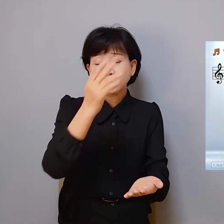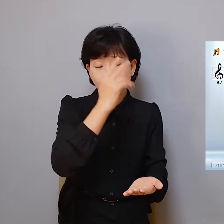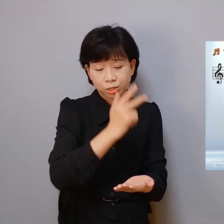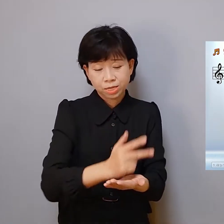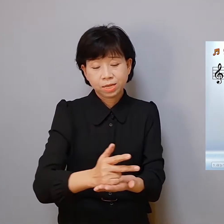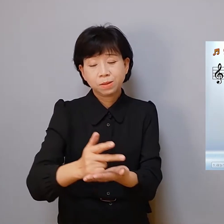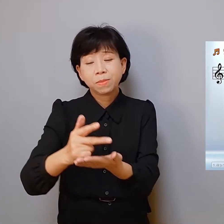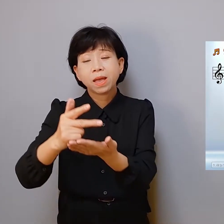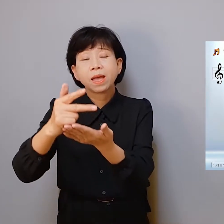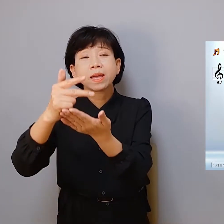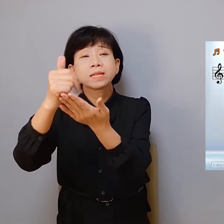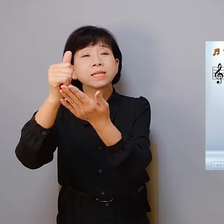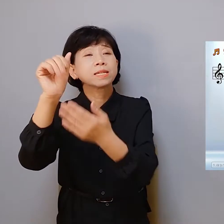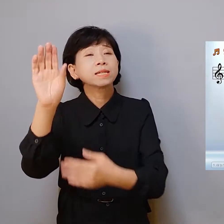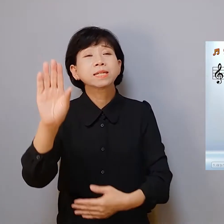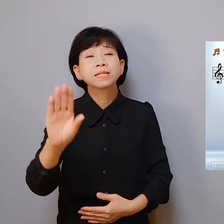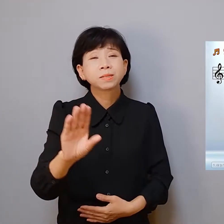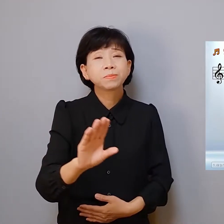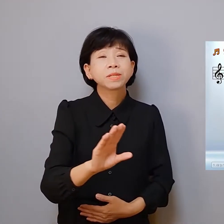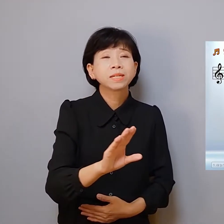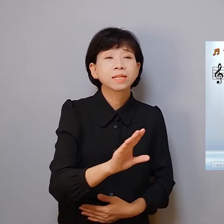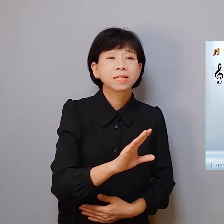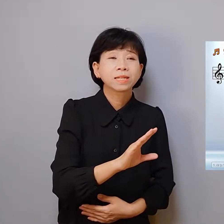받으소서 주님의